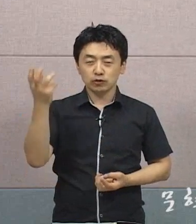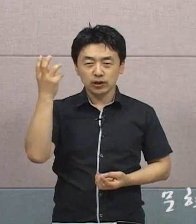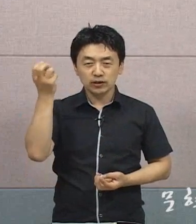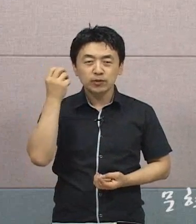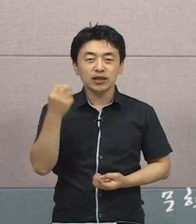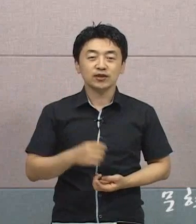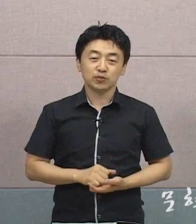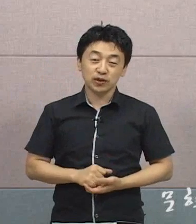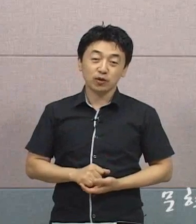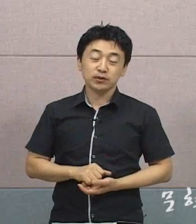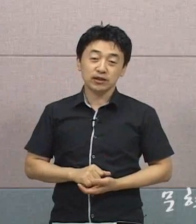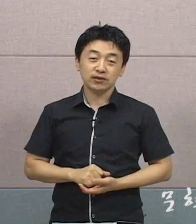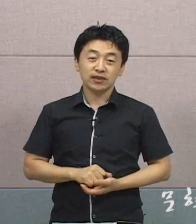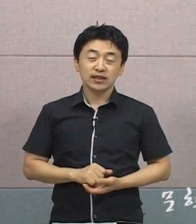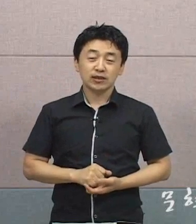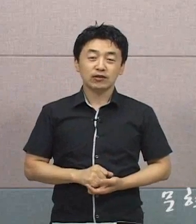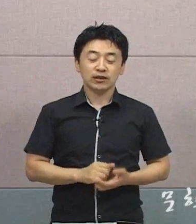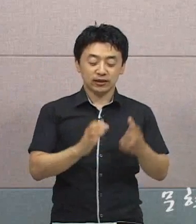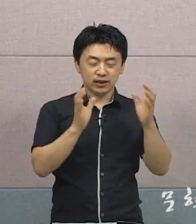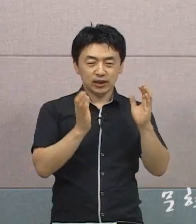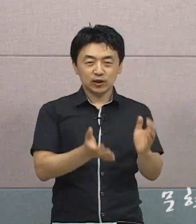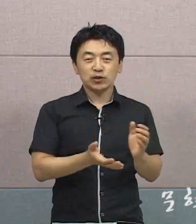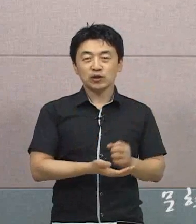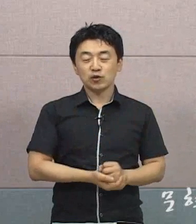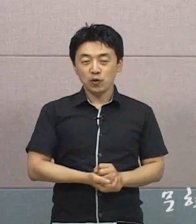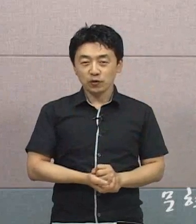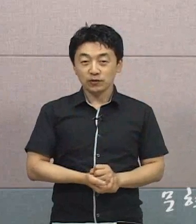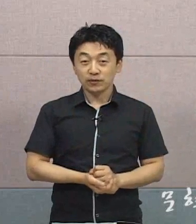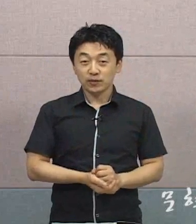수화를 습득하는데도 무리가 없으세요. 그래서요, 기초 단어를 꼭